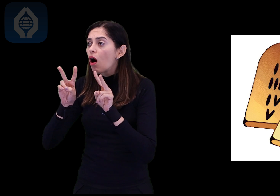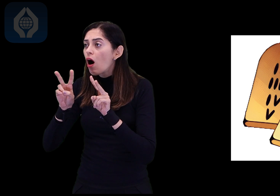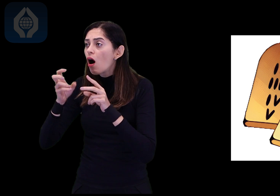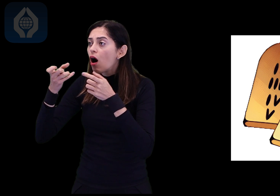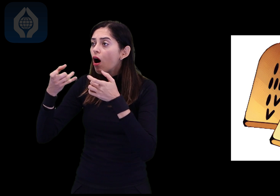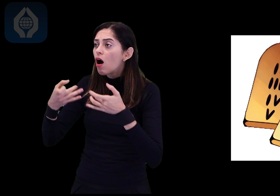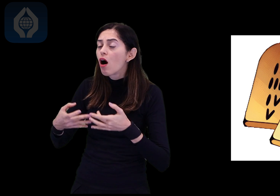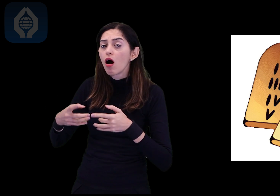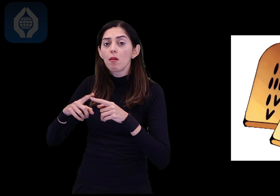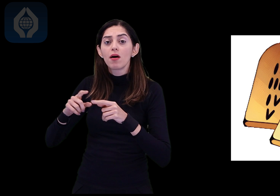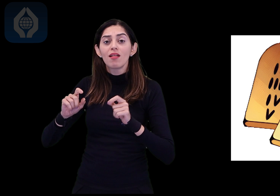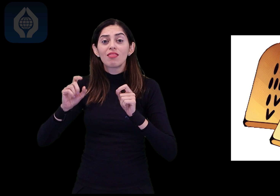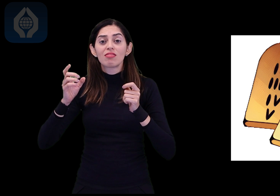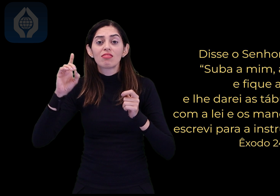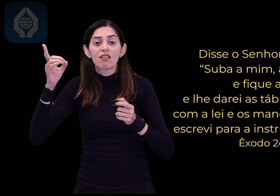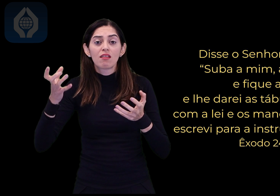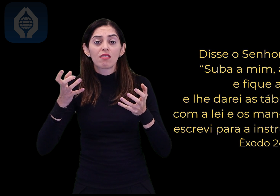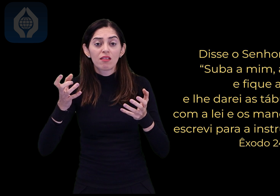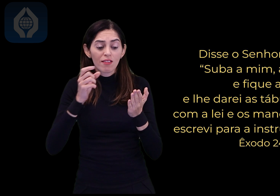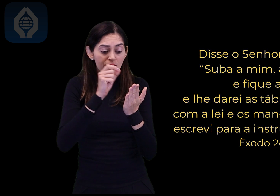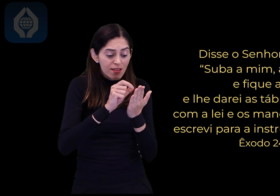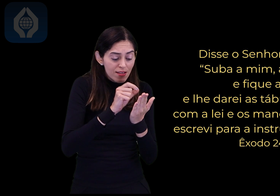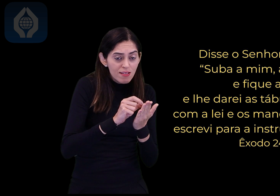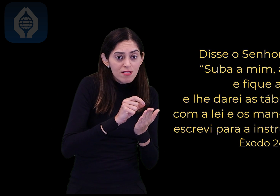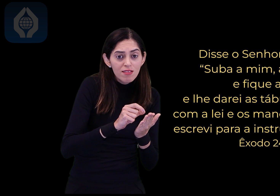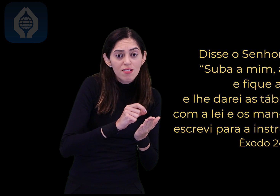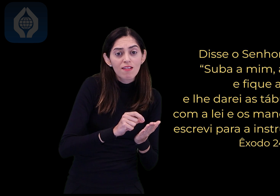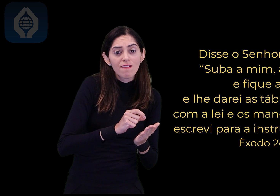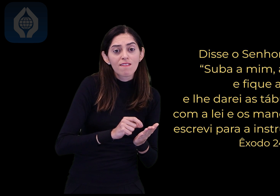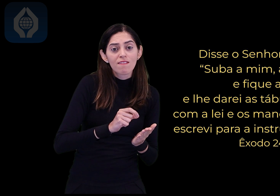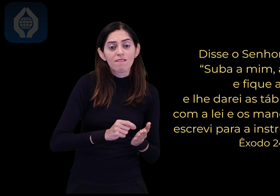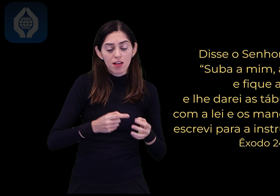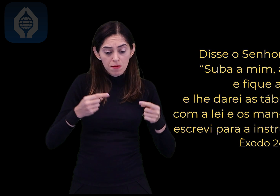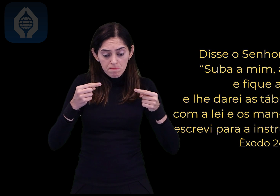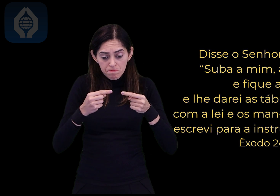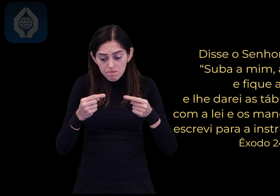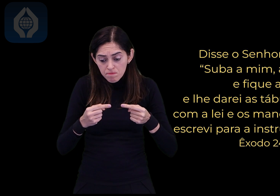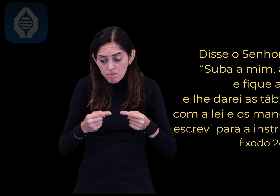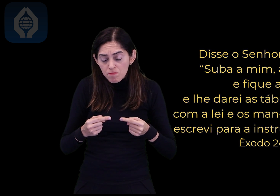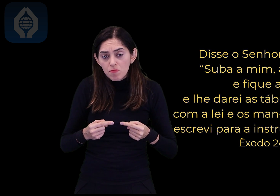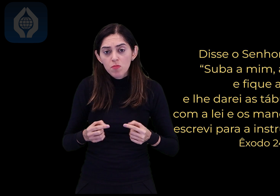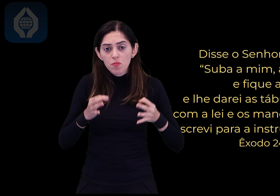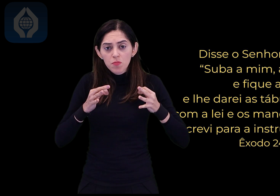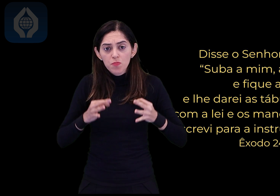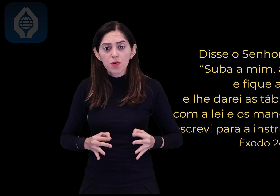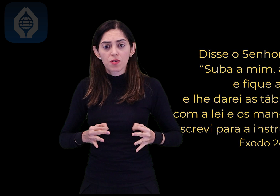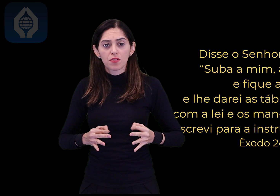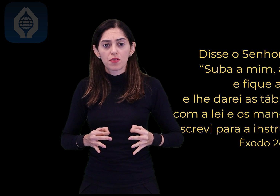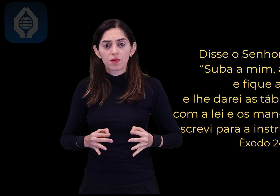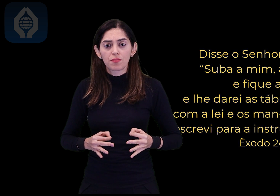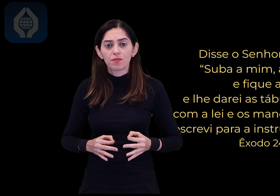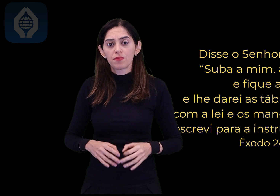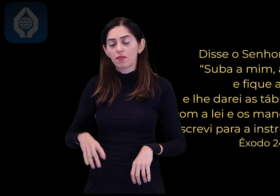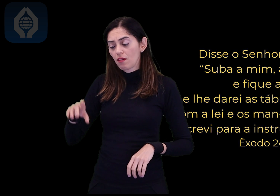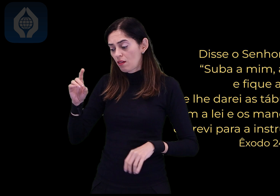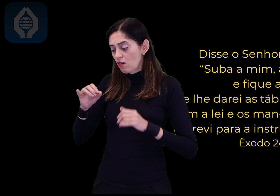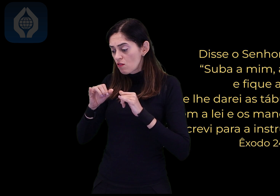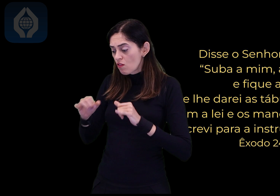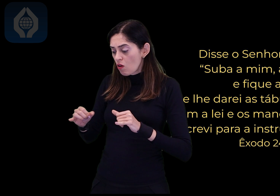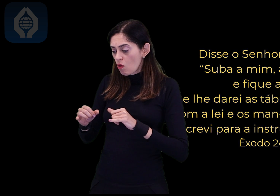de santidade. Êxodo 24:12 disse o Senhor a Moisés: suba a mim ao monte e fique